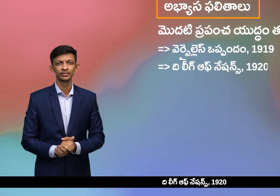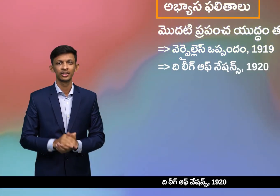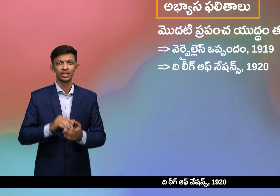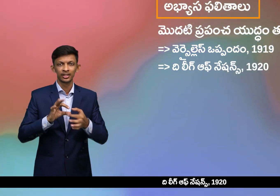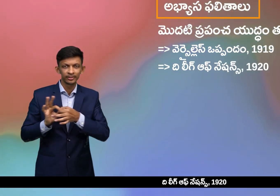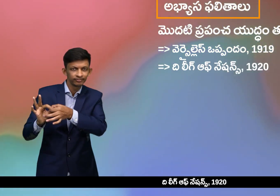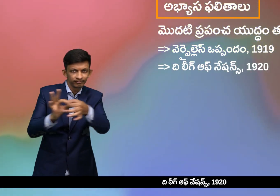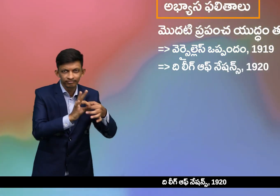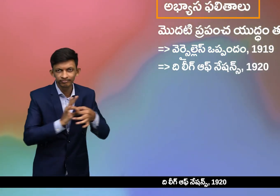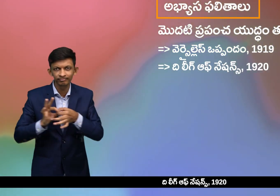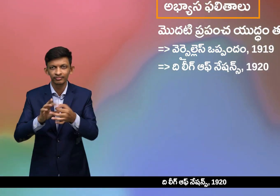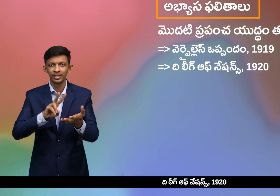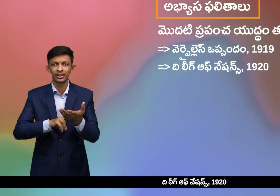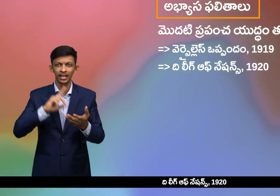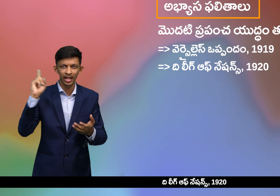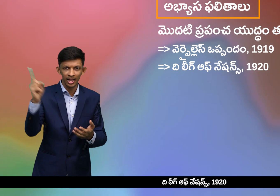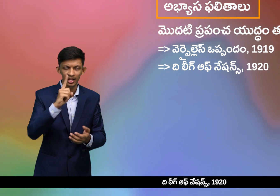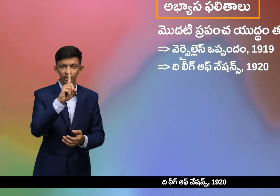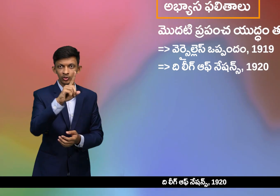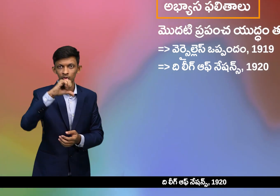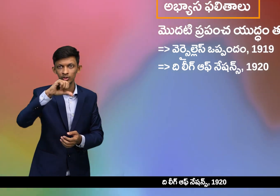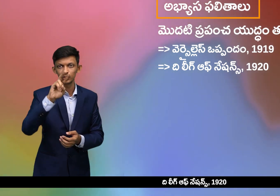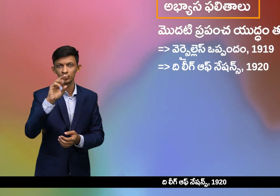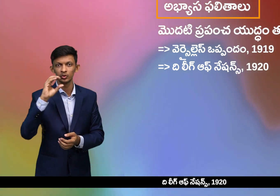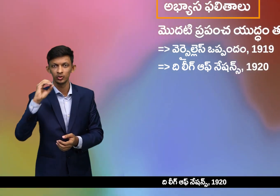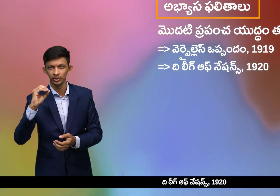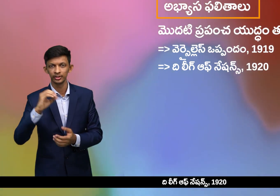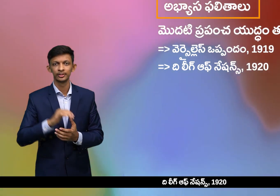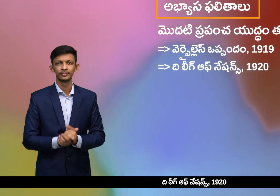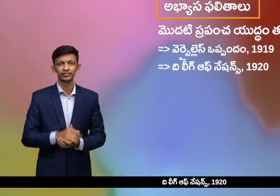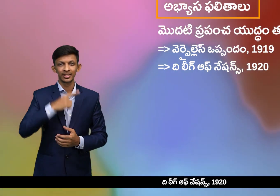ది లీగ్ ఆఫ్ నేషన్స్ 1920.